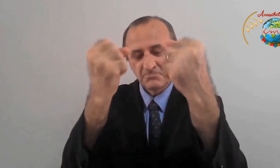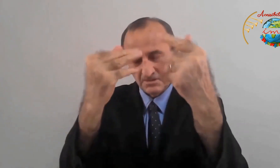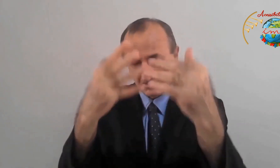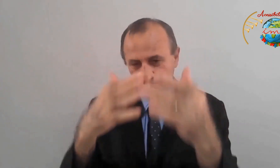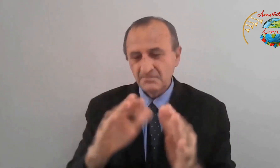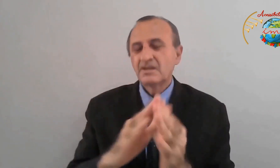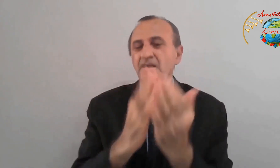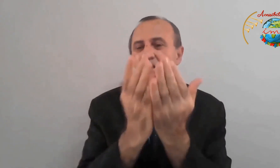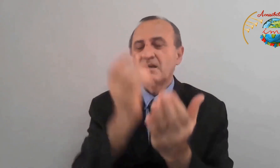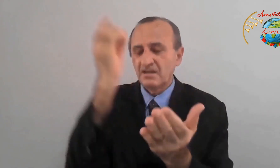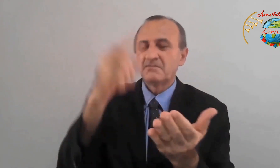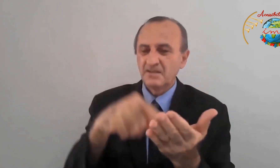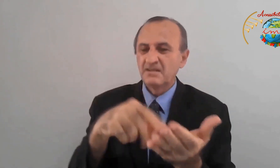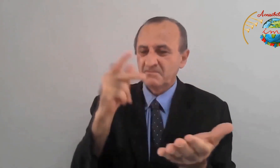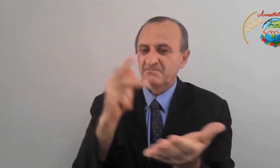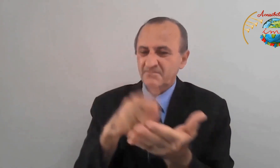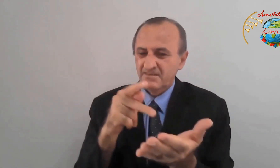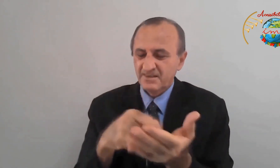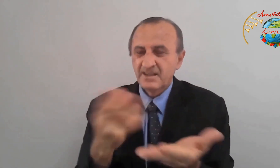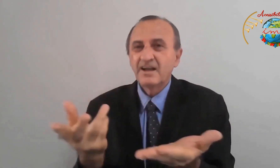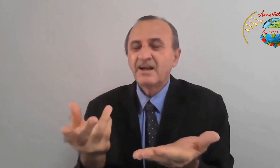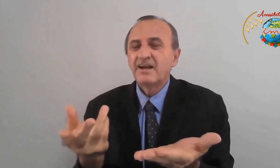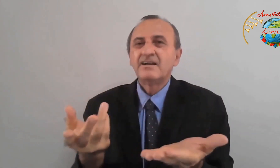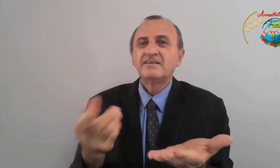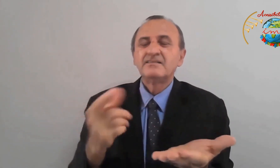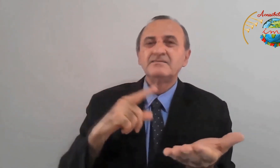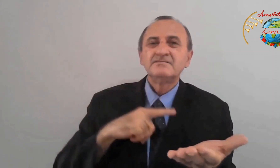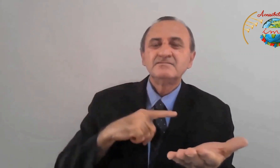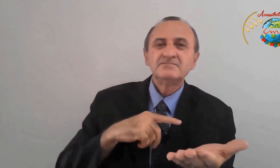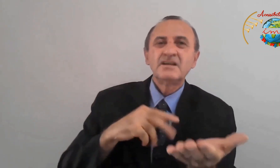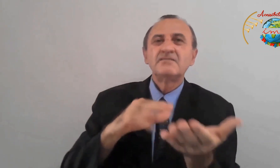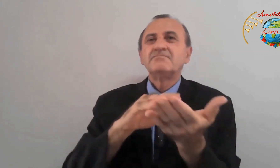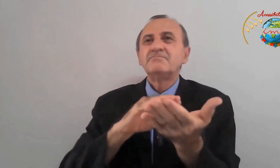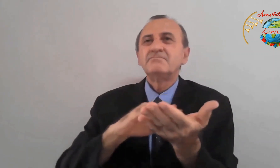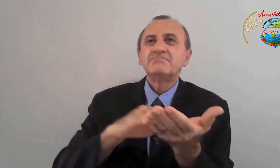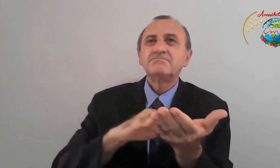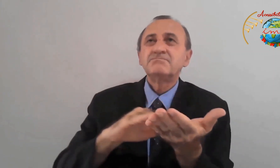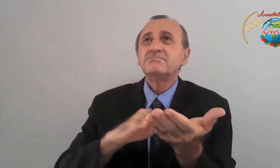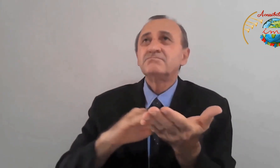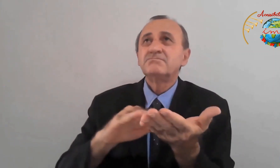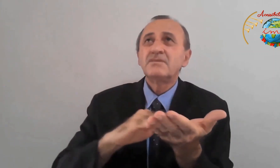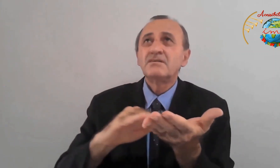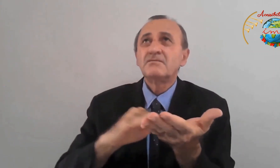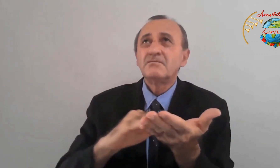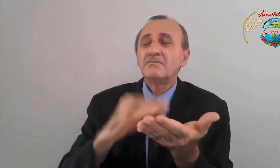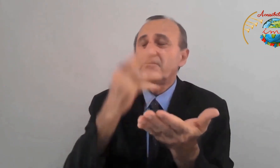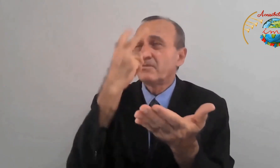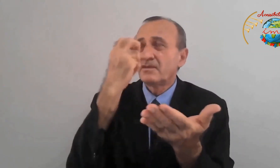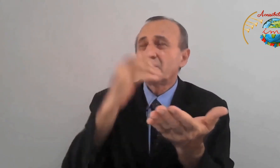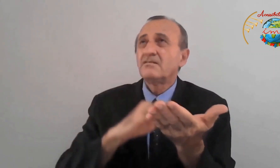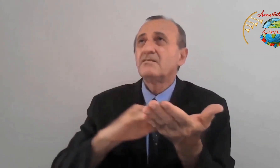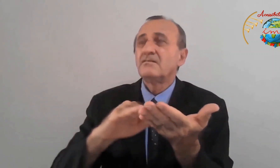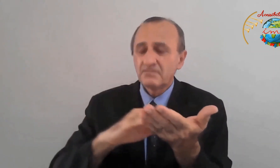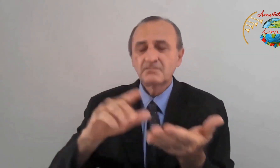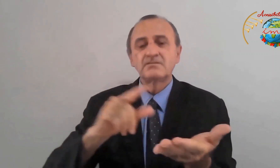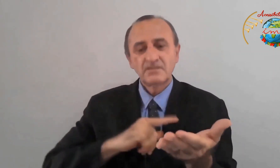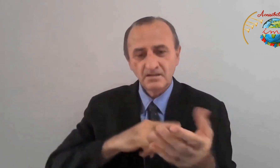temos a Bíblia que pode ser explicada para o surdo, em braille, para que o cego possa ler